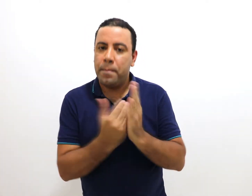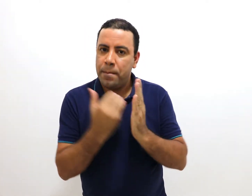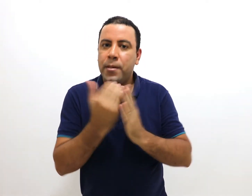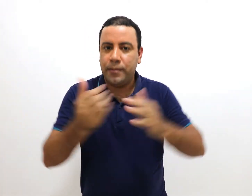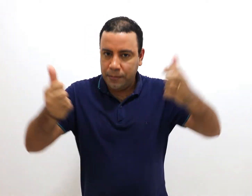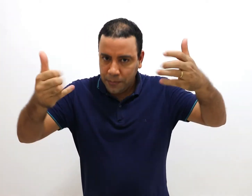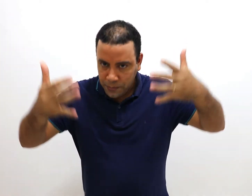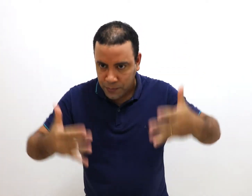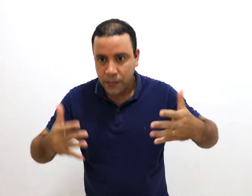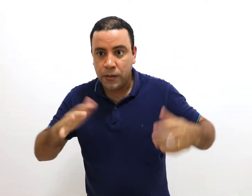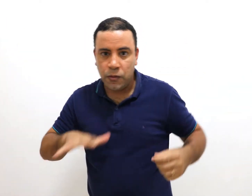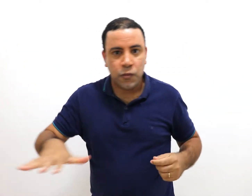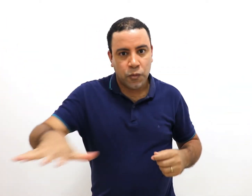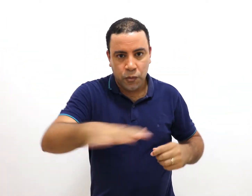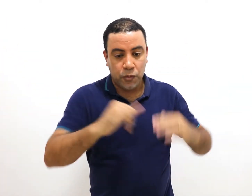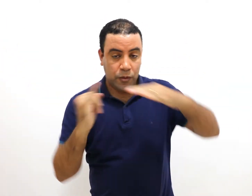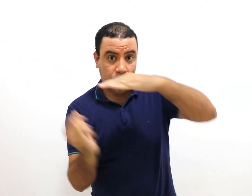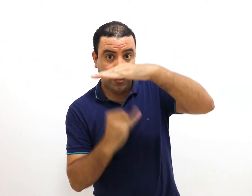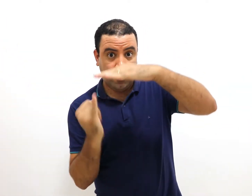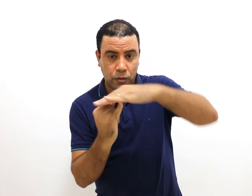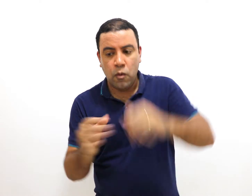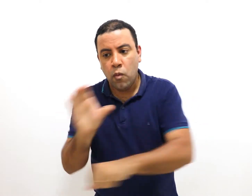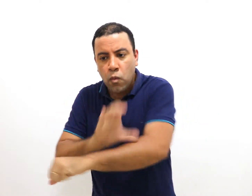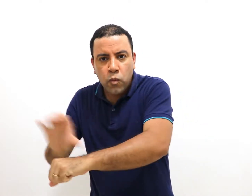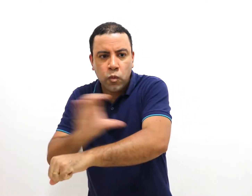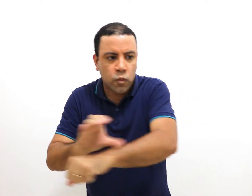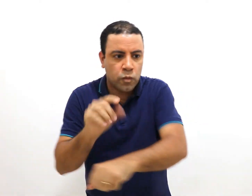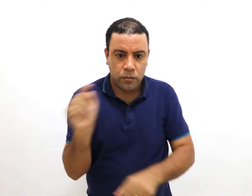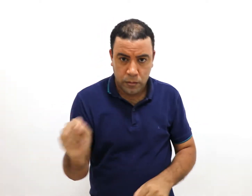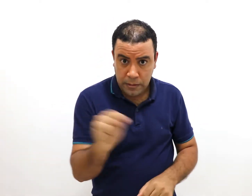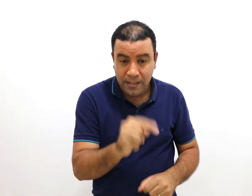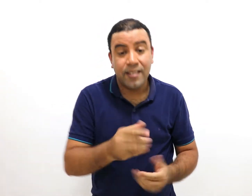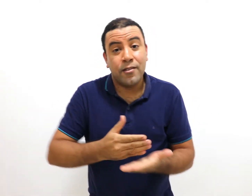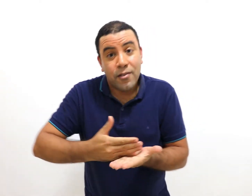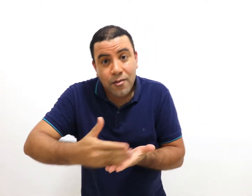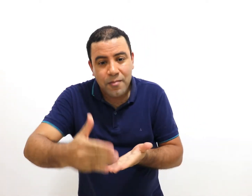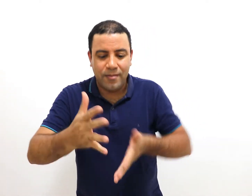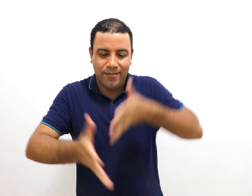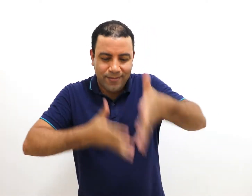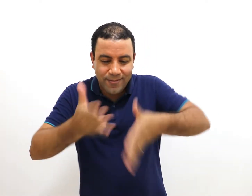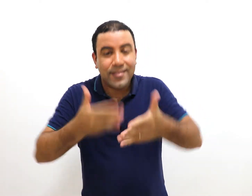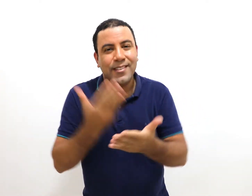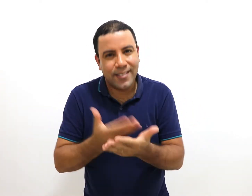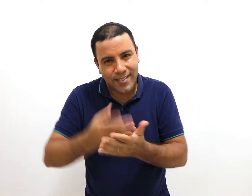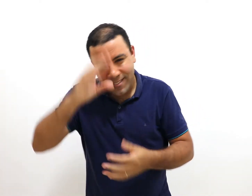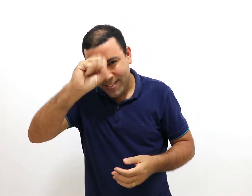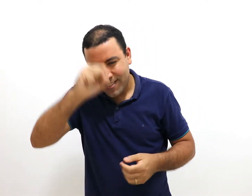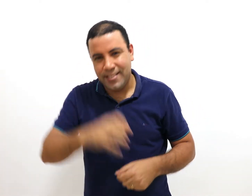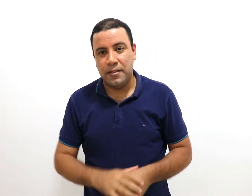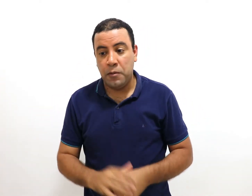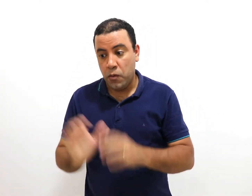destacamos o envolvimento dos diversos cursos da instituição na iniciação da comunicação em